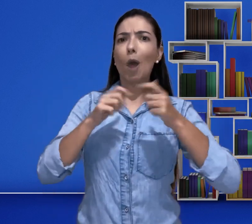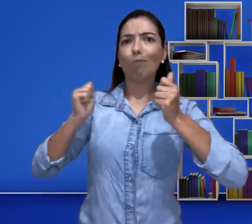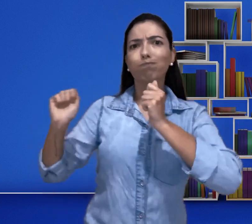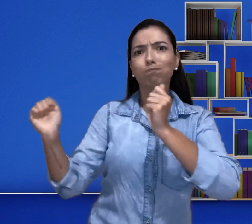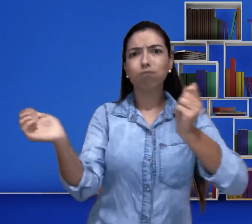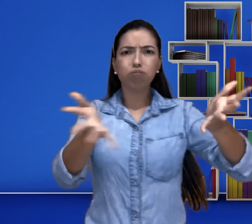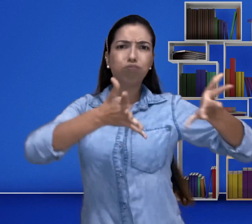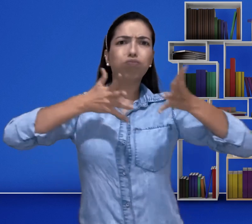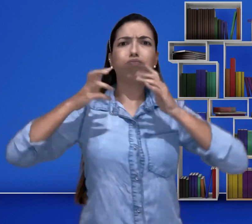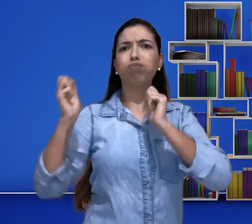corporais.